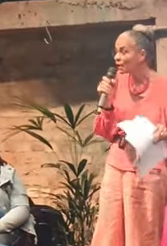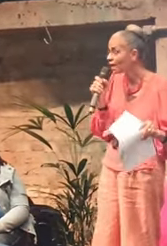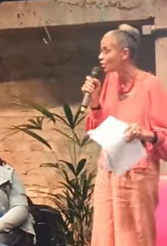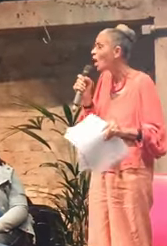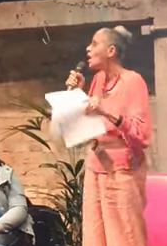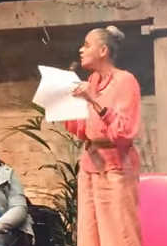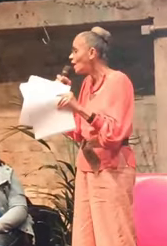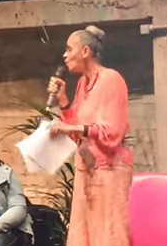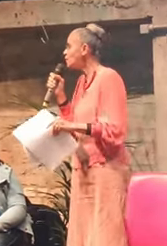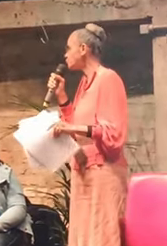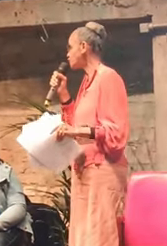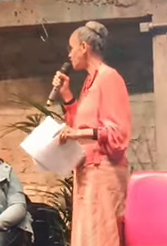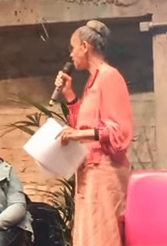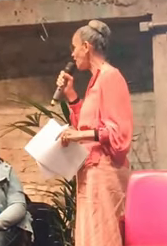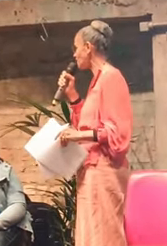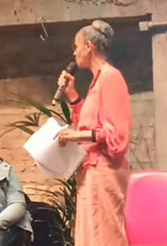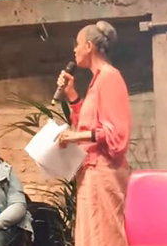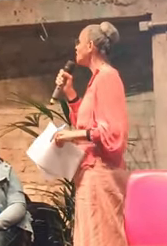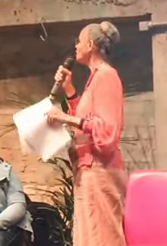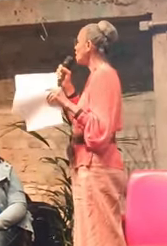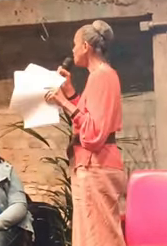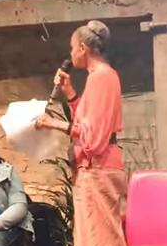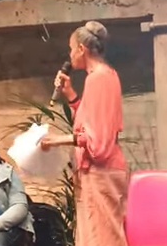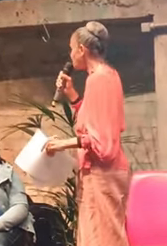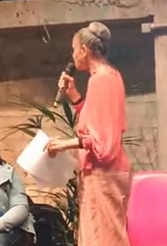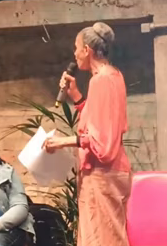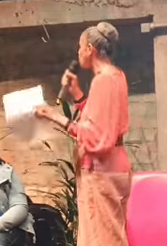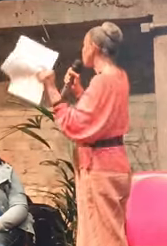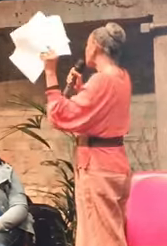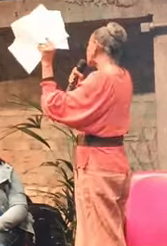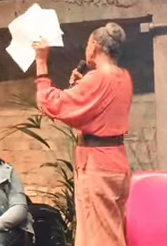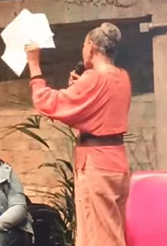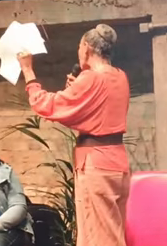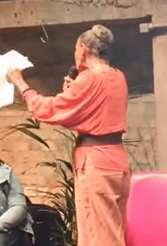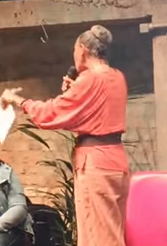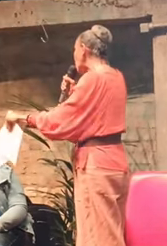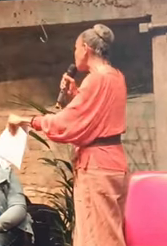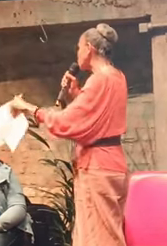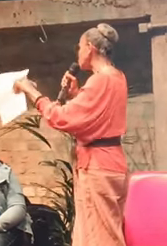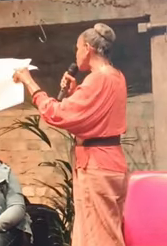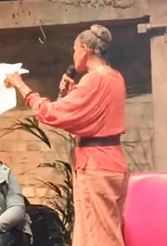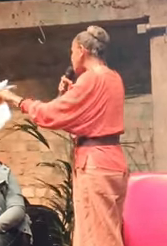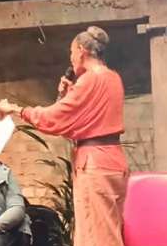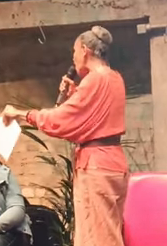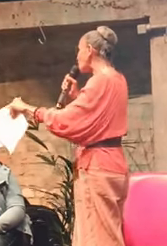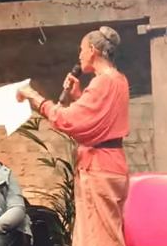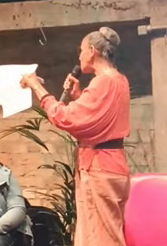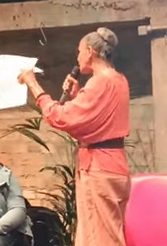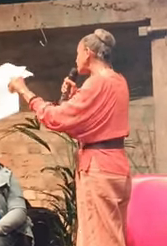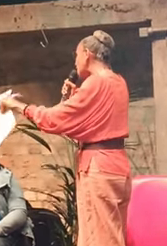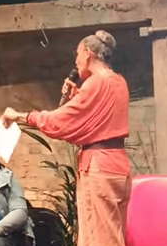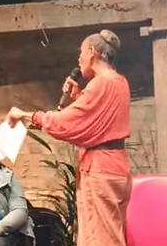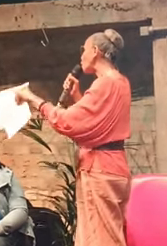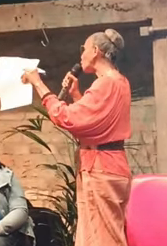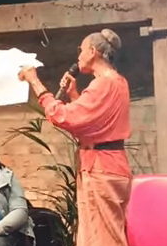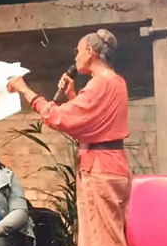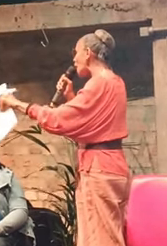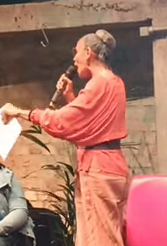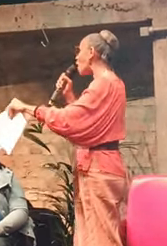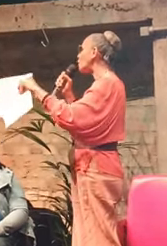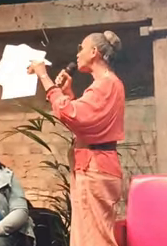esse modelo não é sustentável. E não é sustentável do ponto de vista econômico, social,